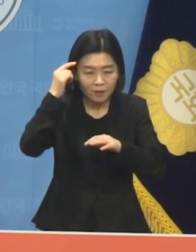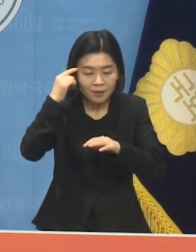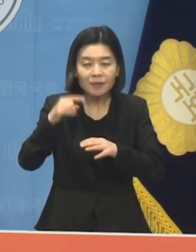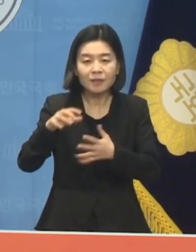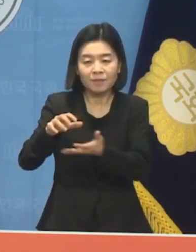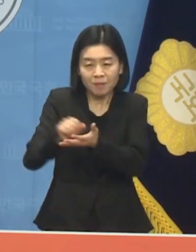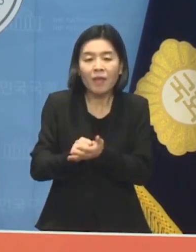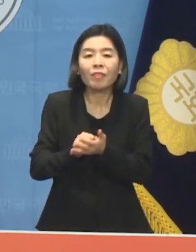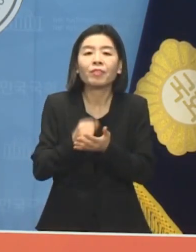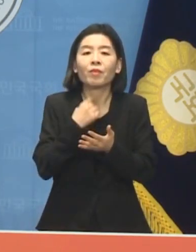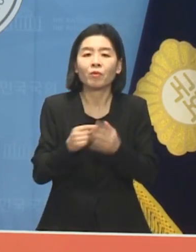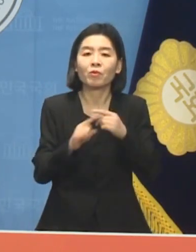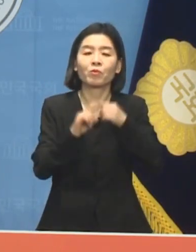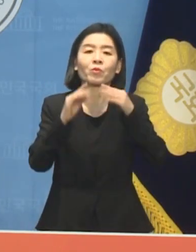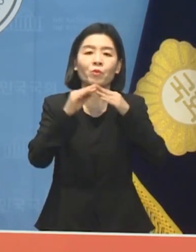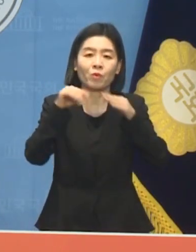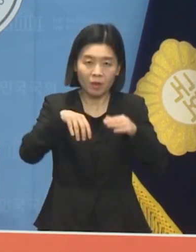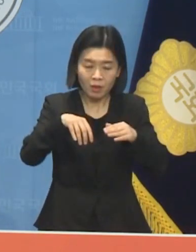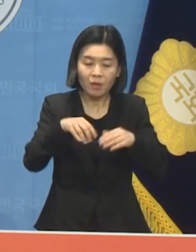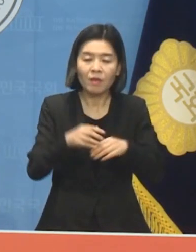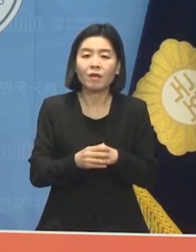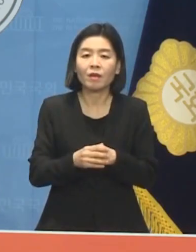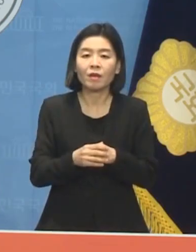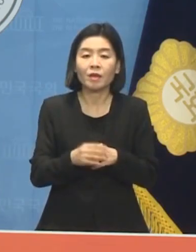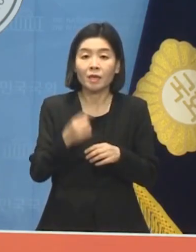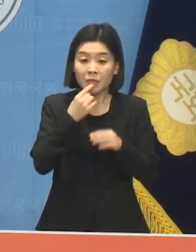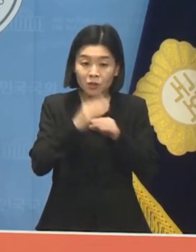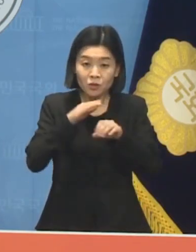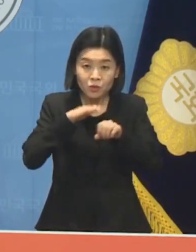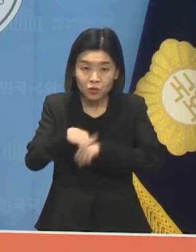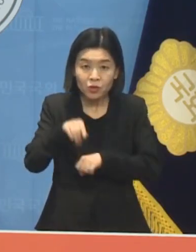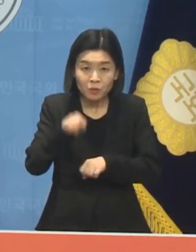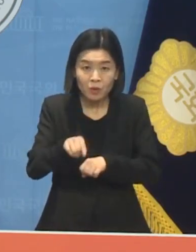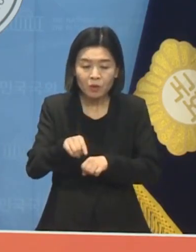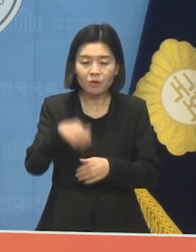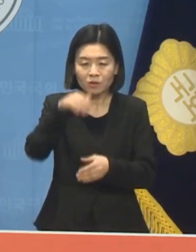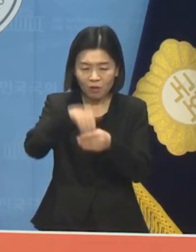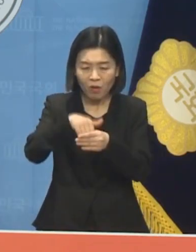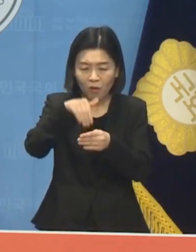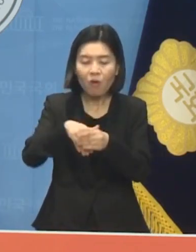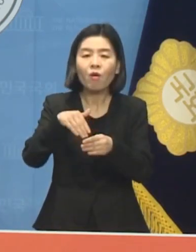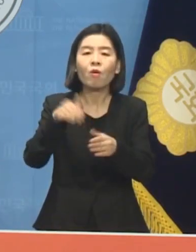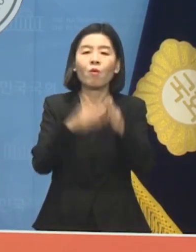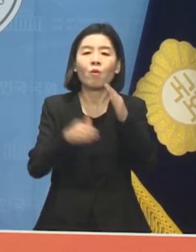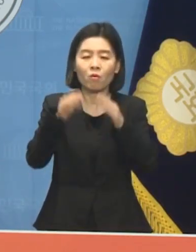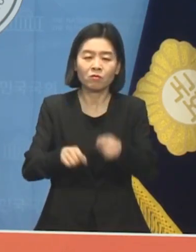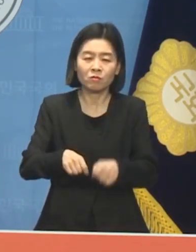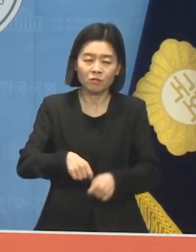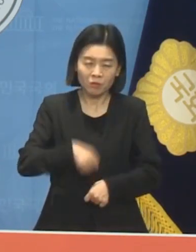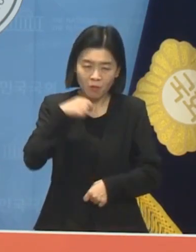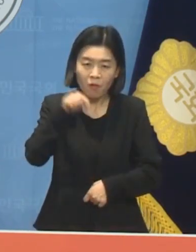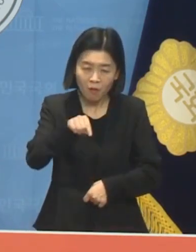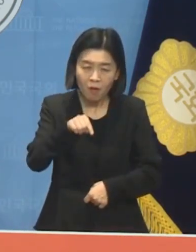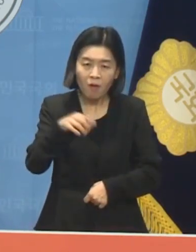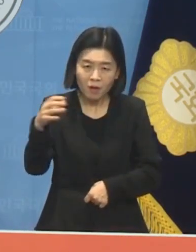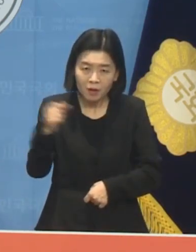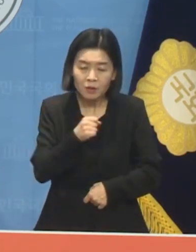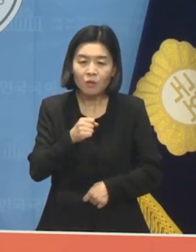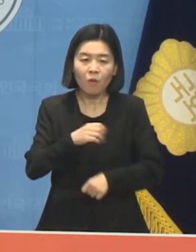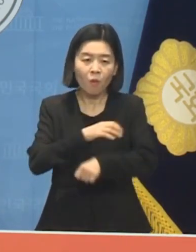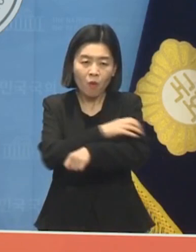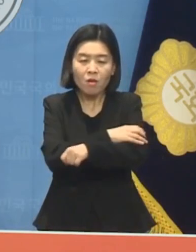저항교회이다. 민주주의는 공정한 선거를 거쳐 권력의 정당성을 승계하는